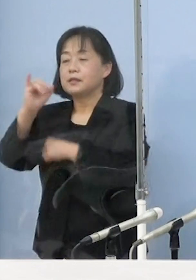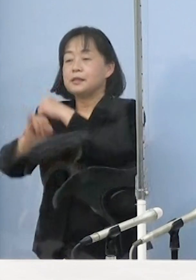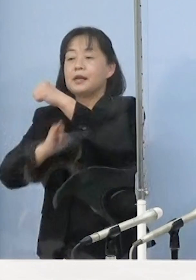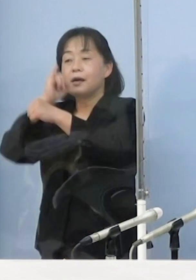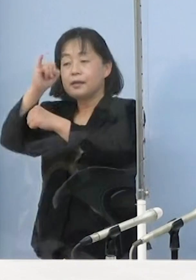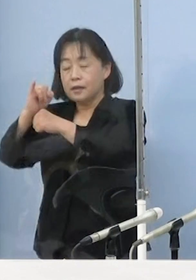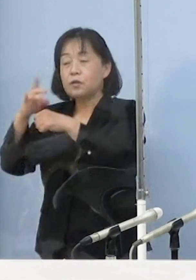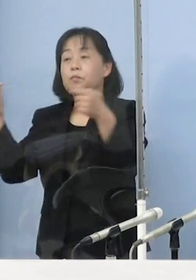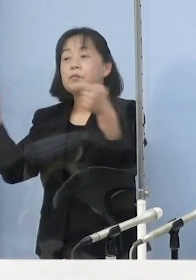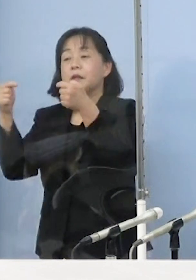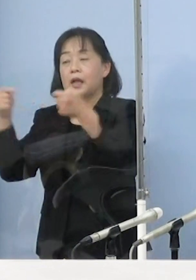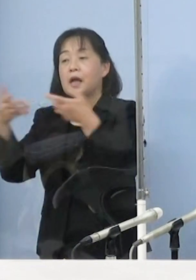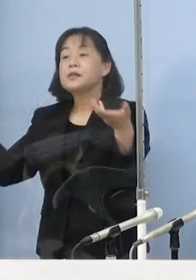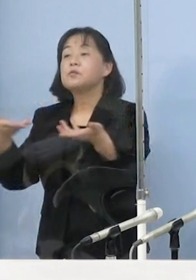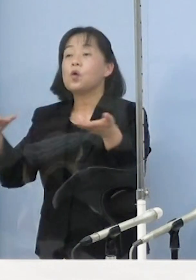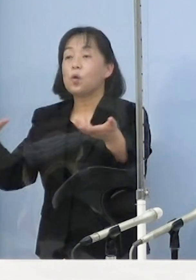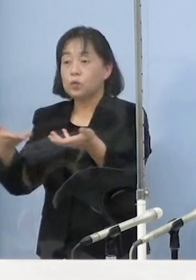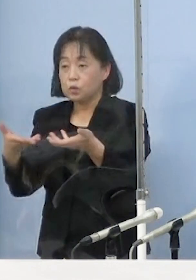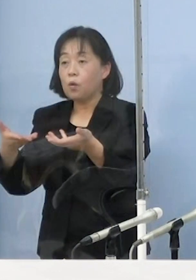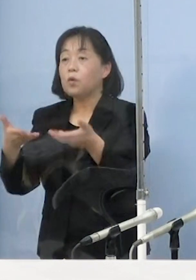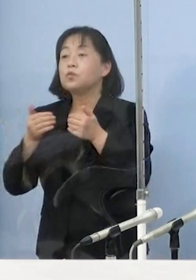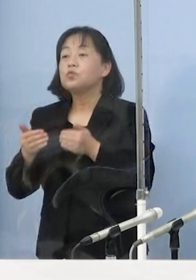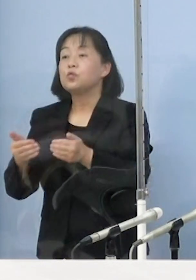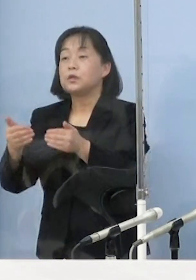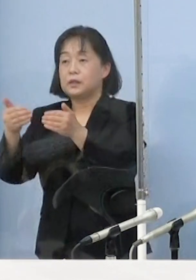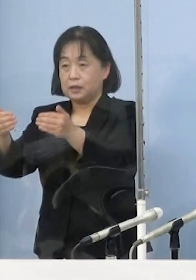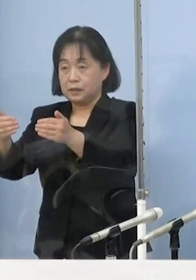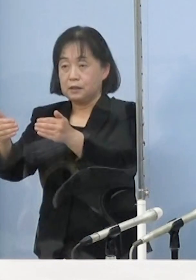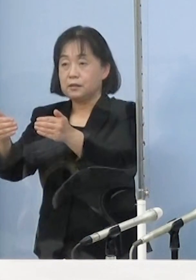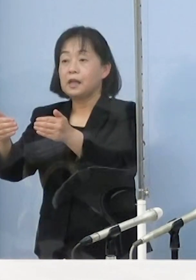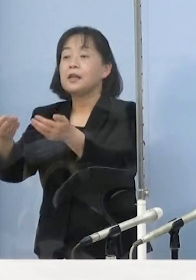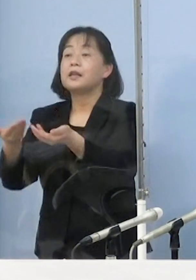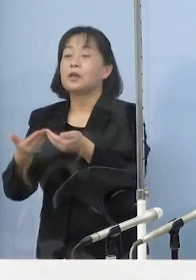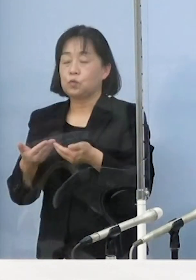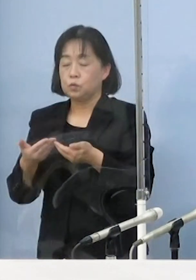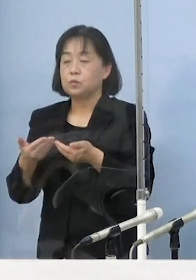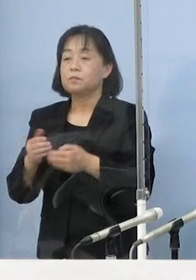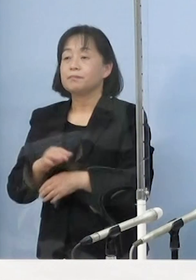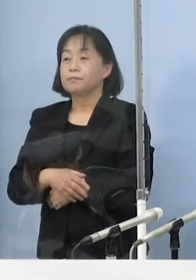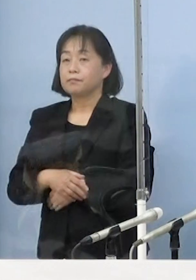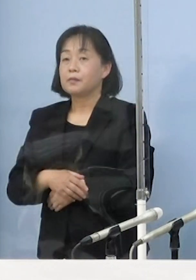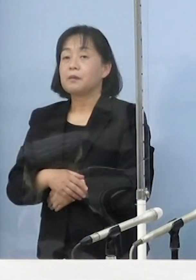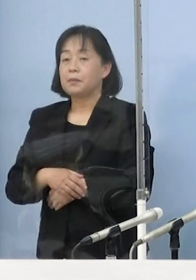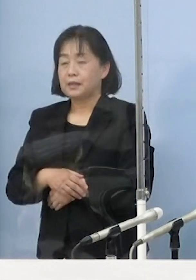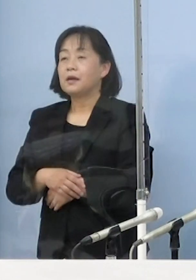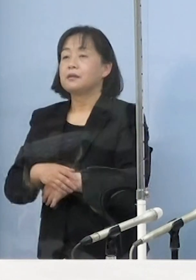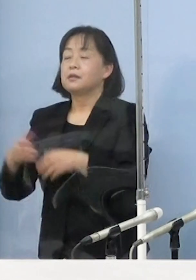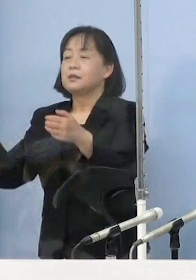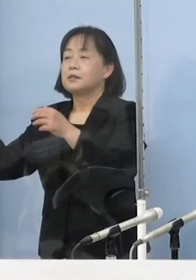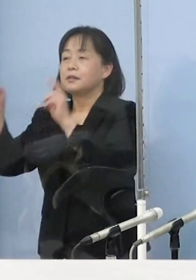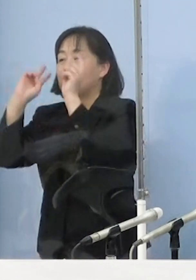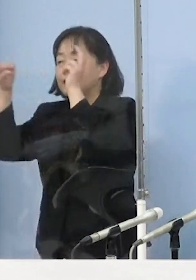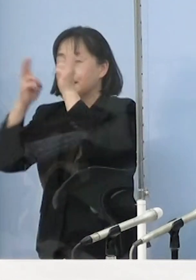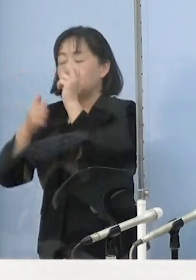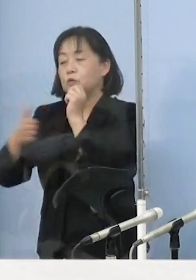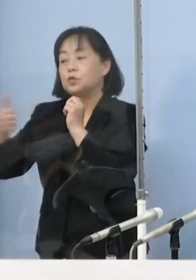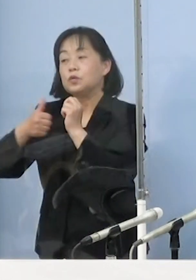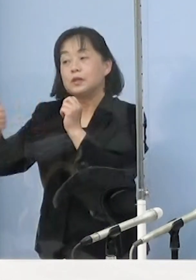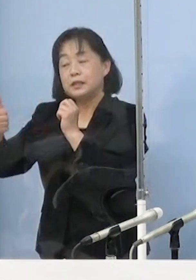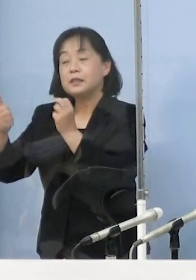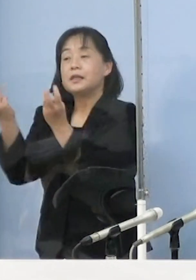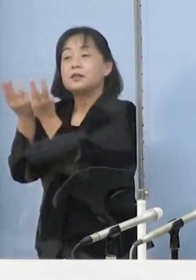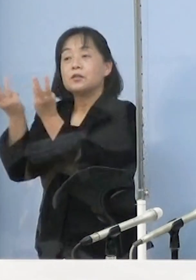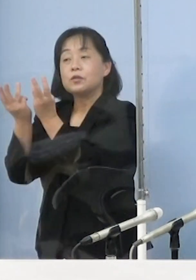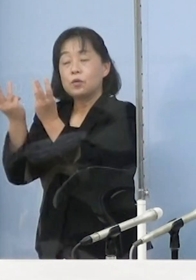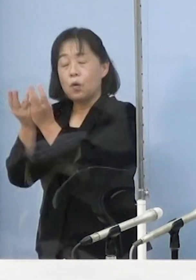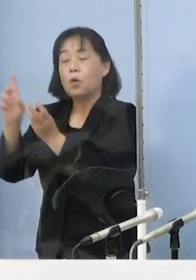らを強力にぜひ推進をしていただく、そして出勤者数を極力削減をし